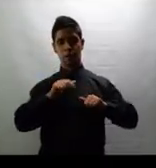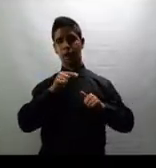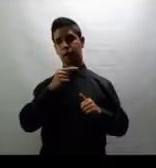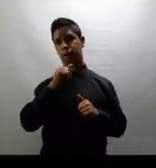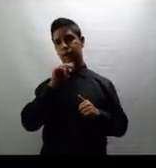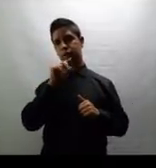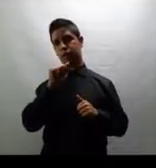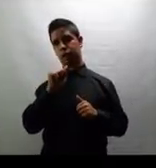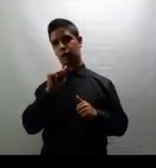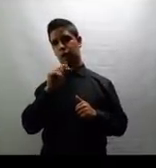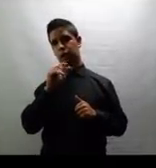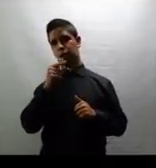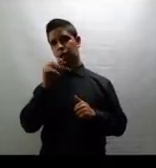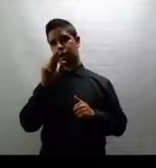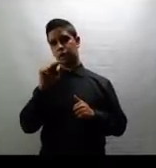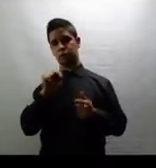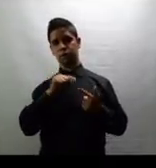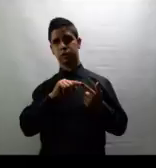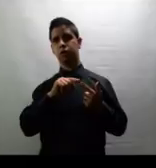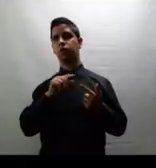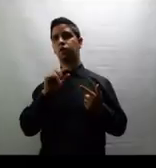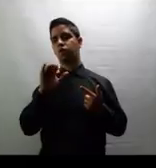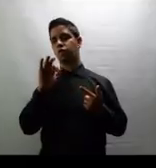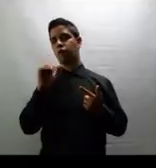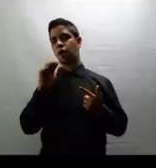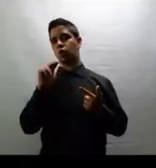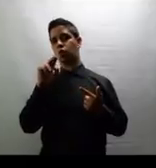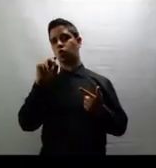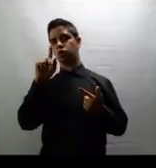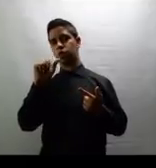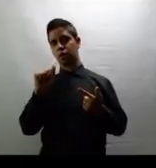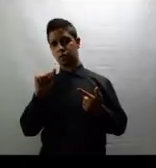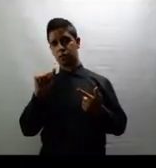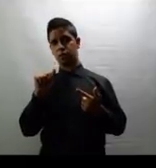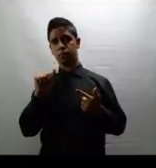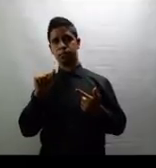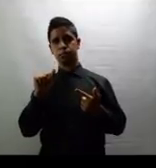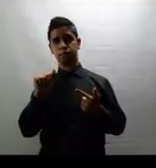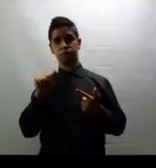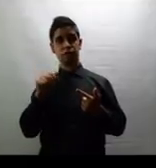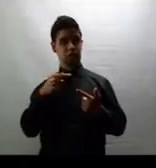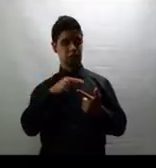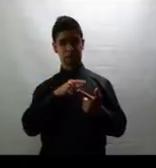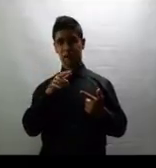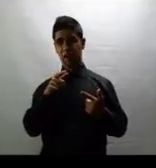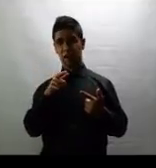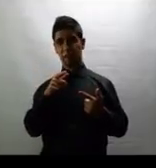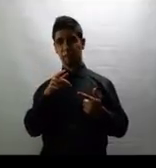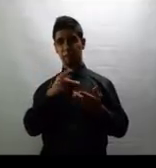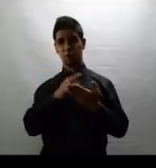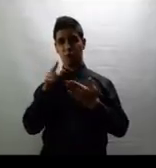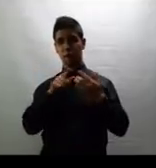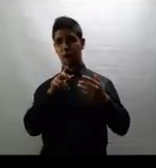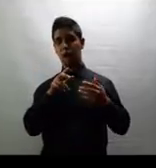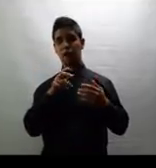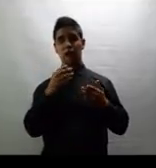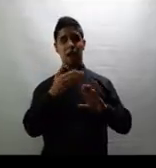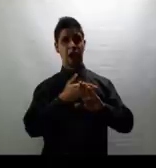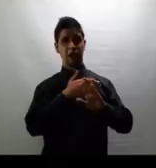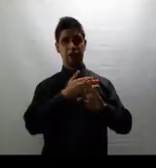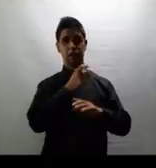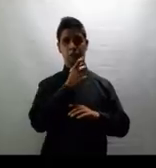rosaura andreu el programa de mar un gas desde alquilan habitaciones alto del canal 11 al